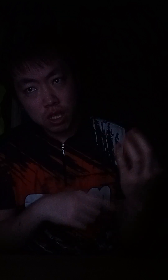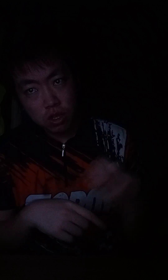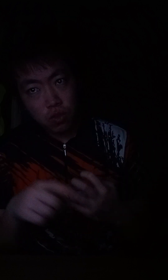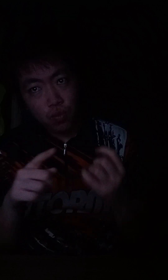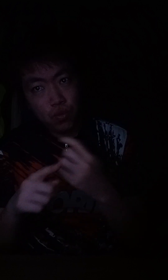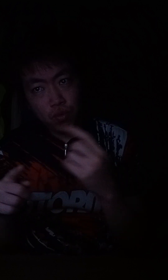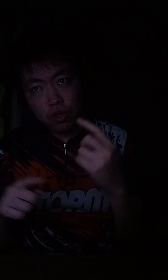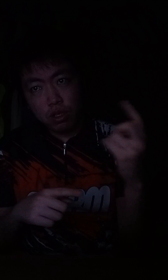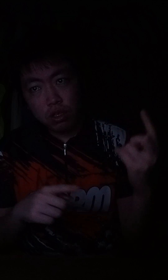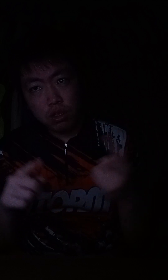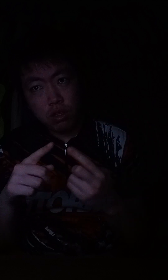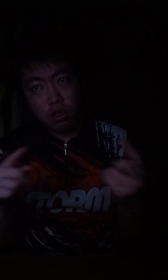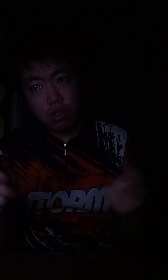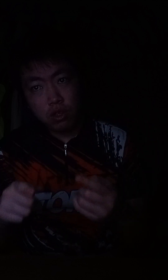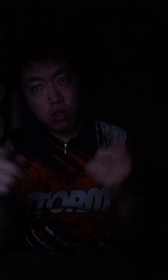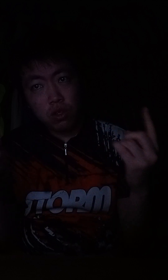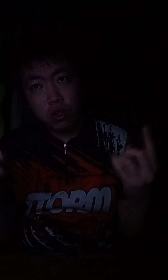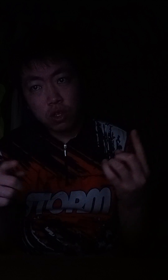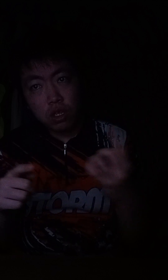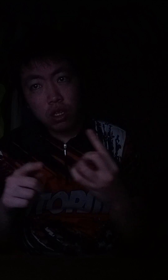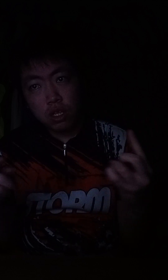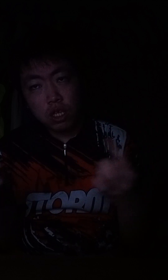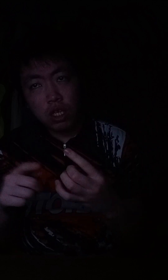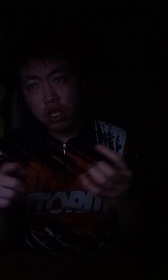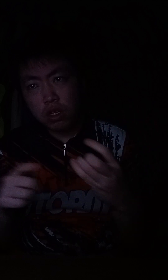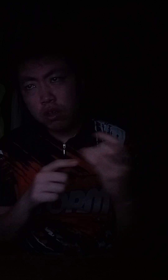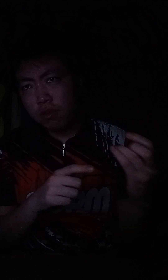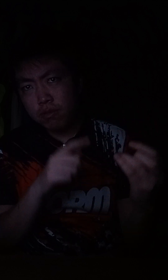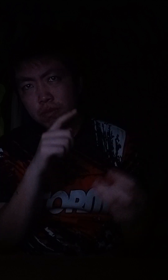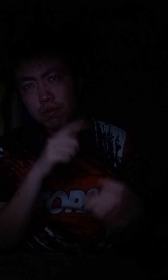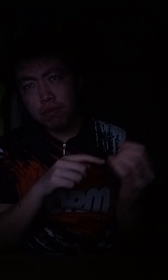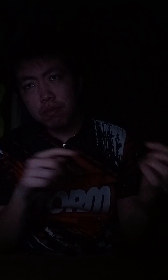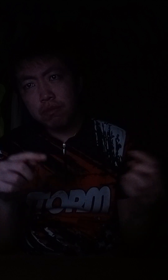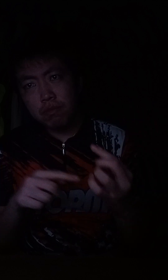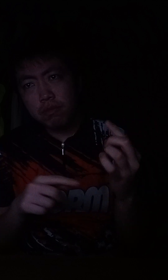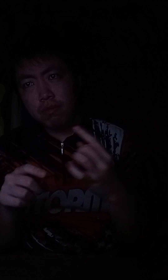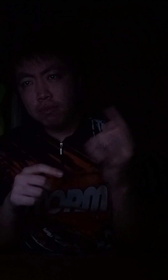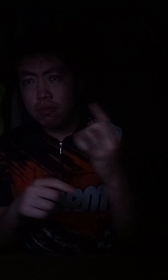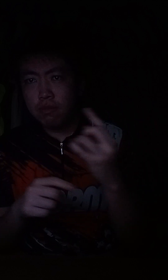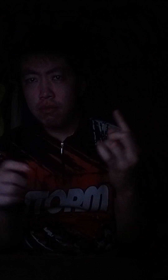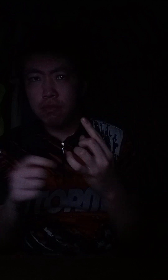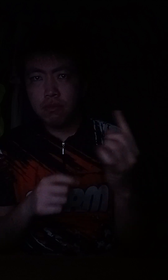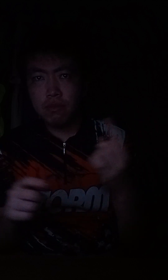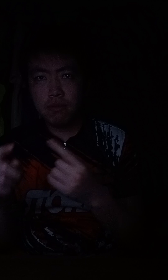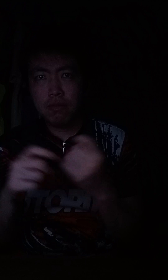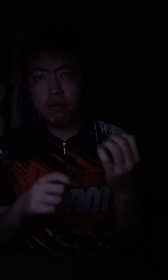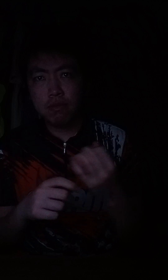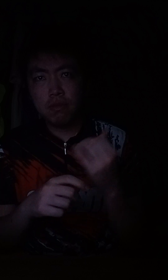칸막이 빈틈을 없애고 있고 불법 촬영 장비가 설치됐는지 점검을 강화하고 있습니다. 서희령